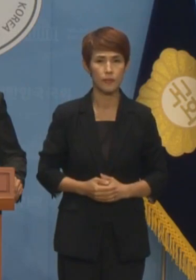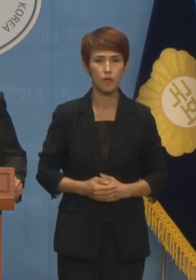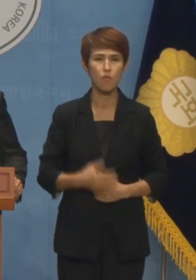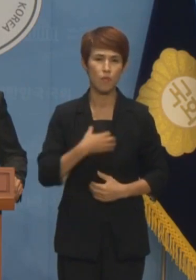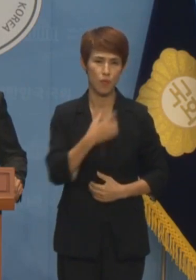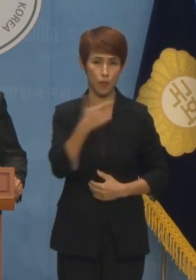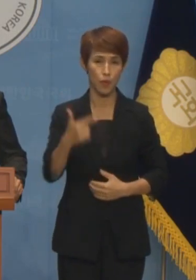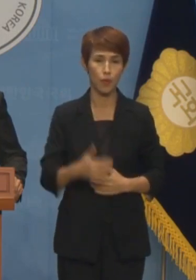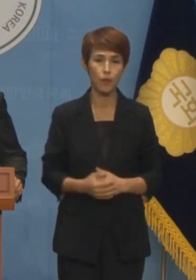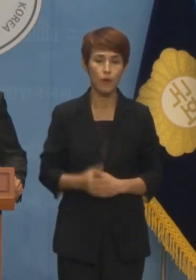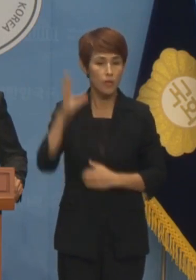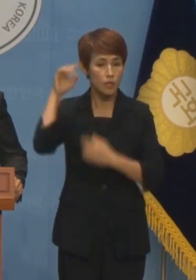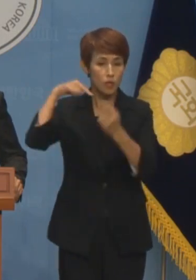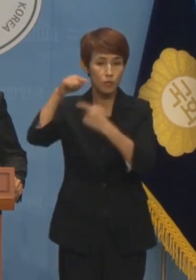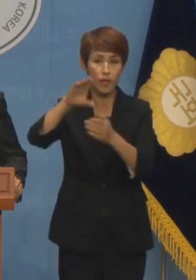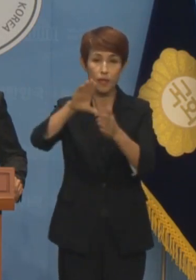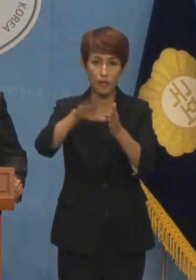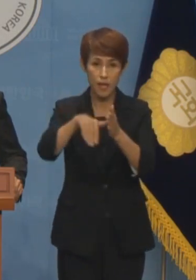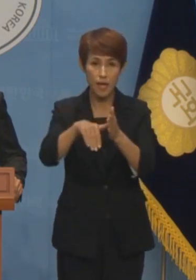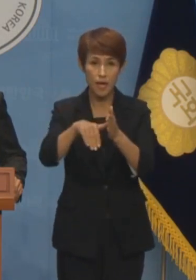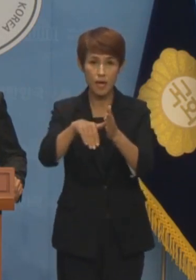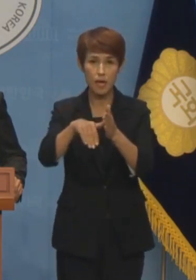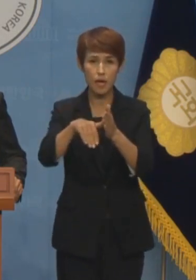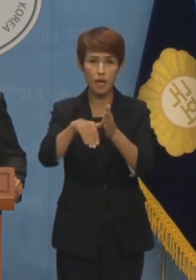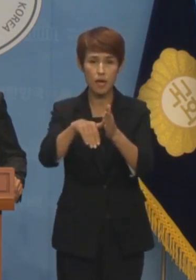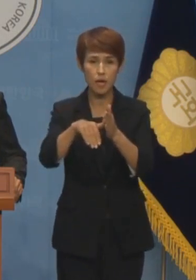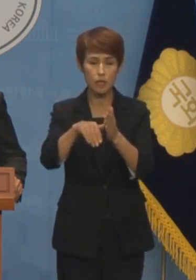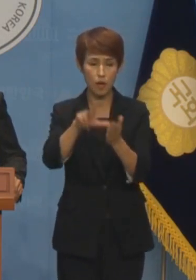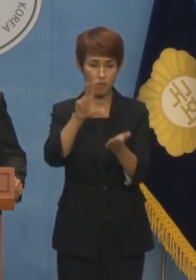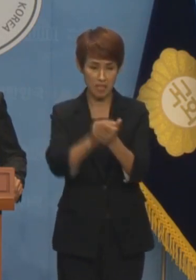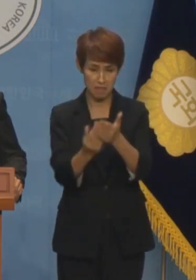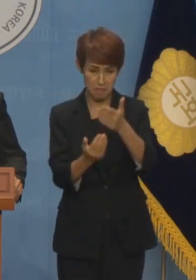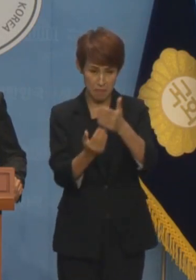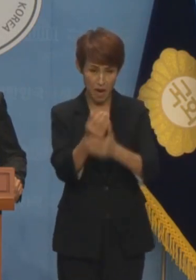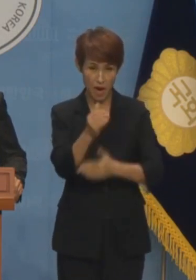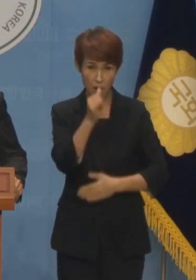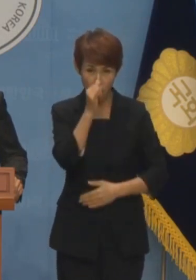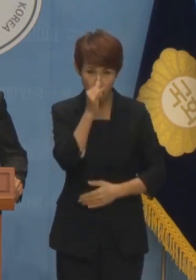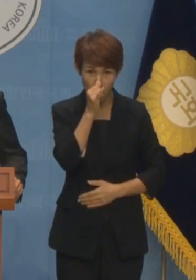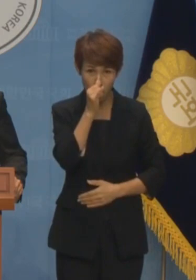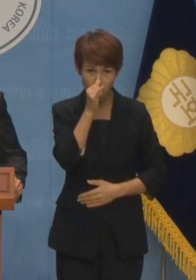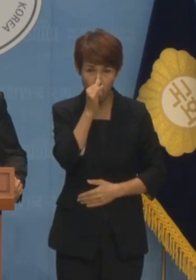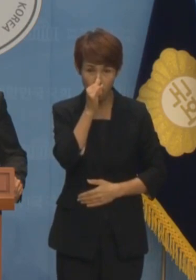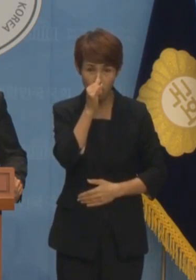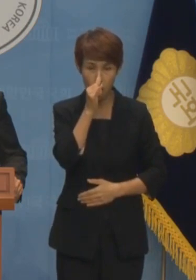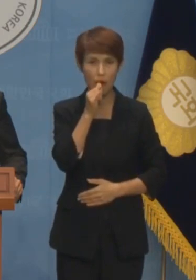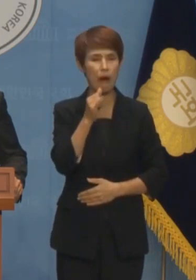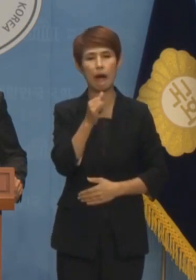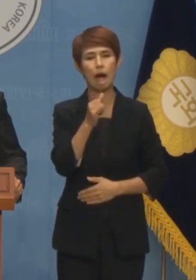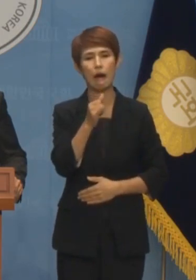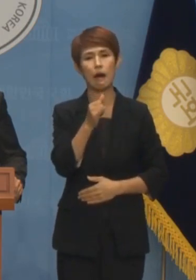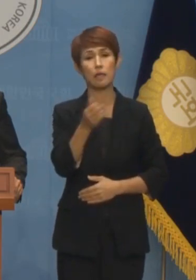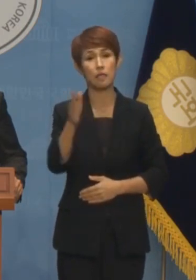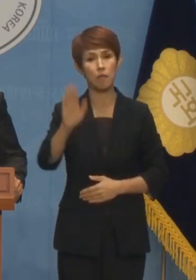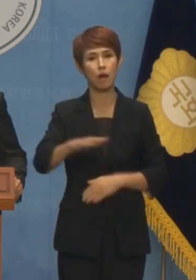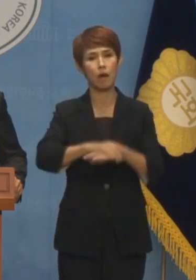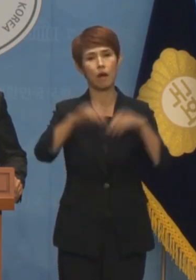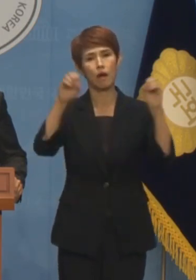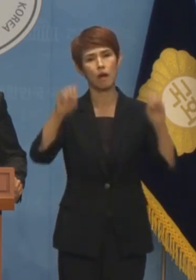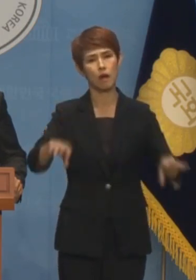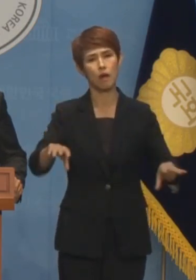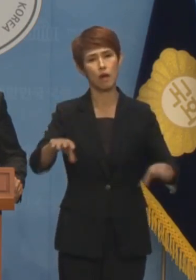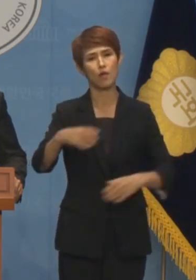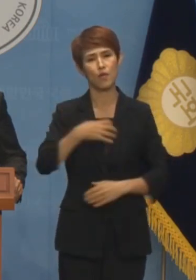문제는 청문회에서 심각한 결격 사유가 나온다 한들 무용지물이 될 가능성이